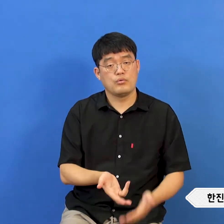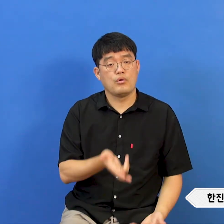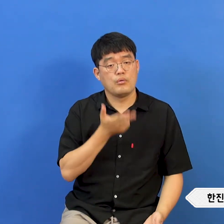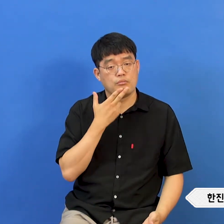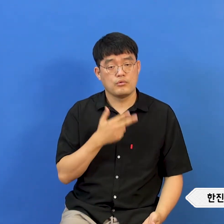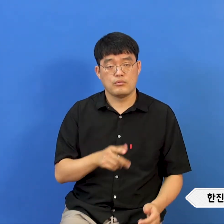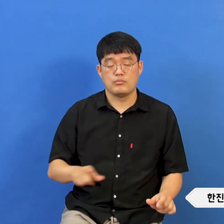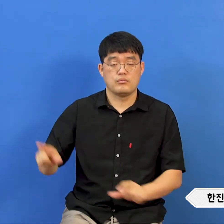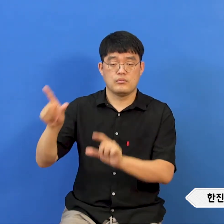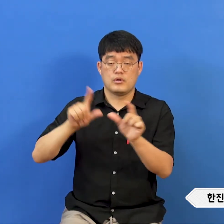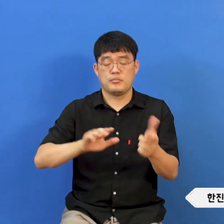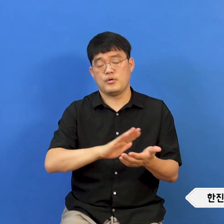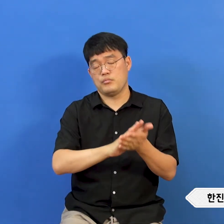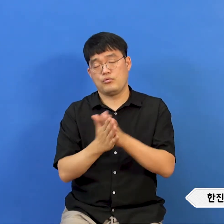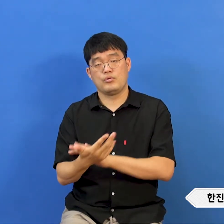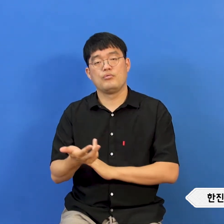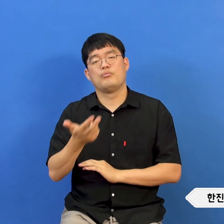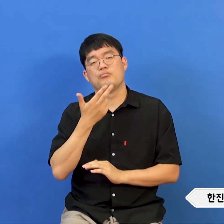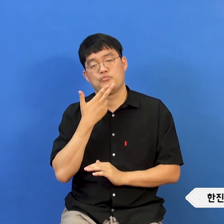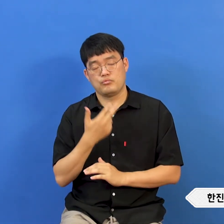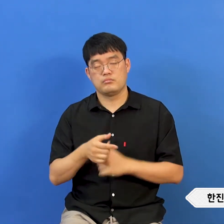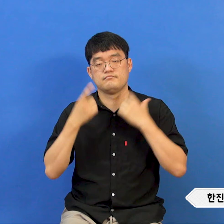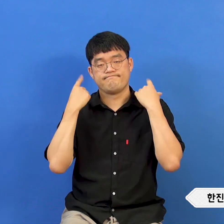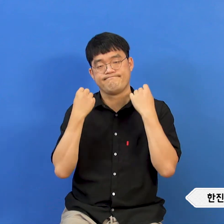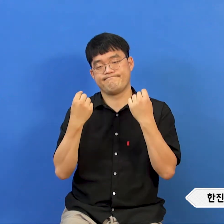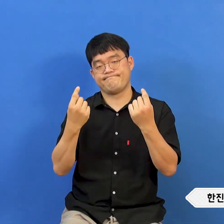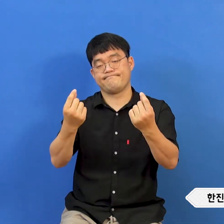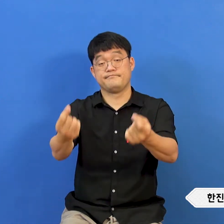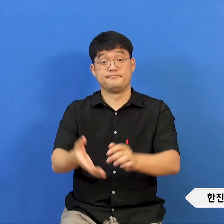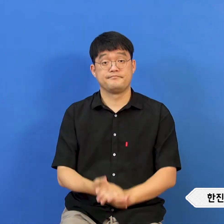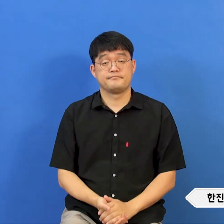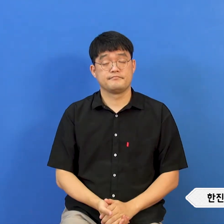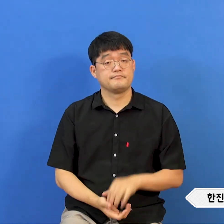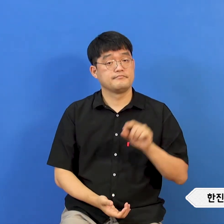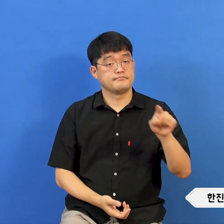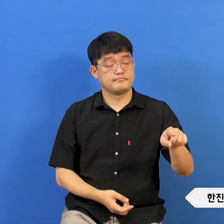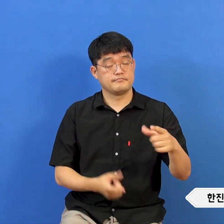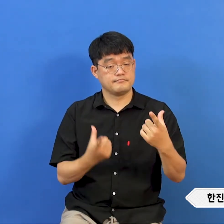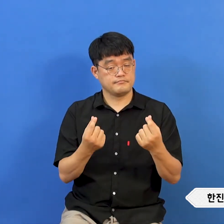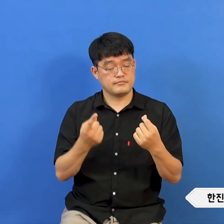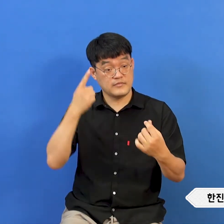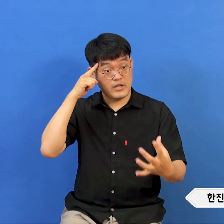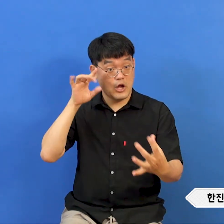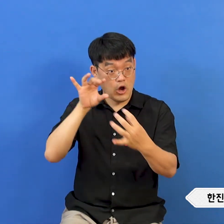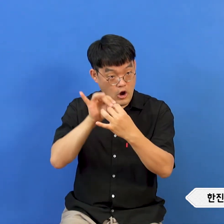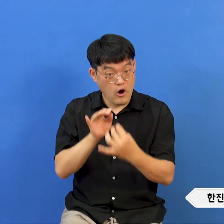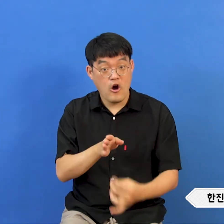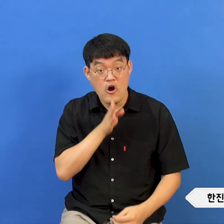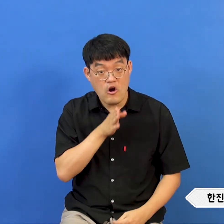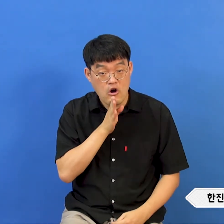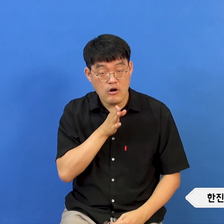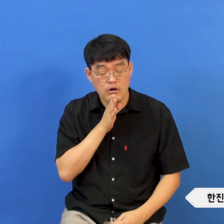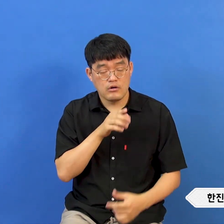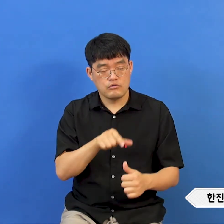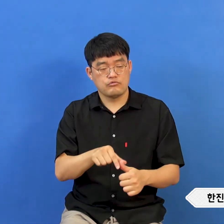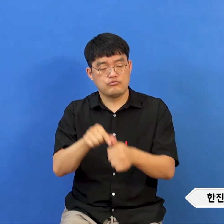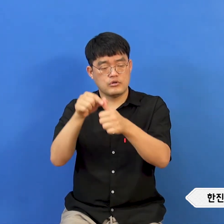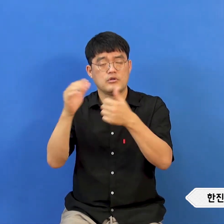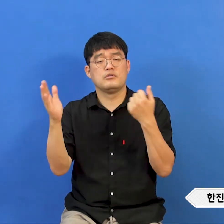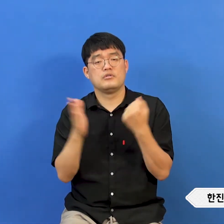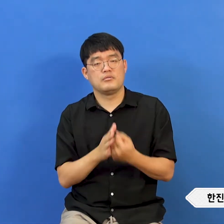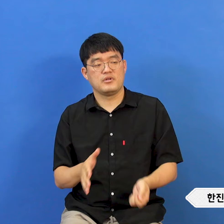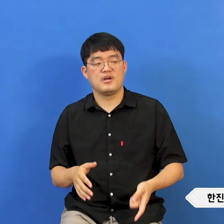삶이 달라진 것도 없는 것입니다. 그렇게 찬동하는 것을 가지고 구원받았다고 하니까 아이고, 기독교의